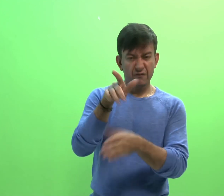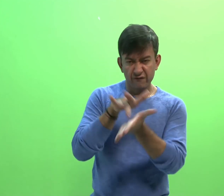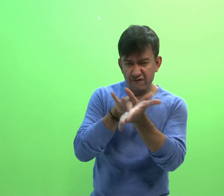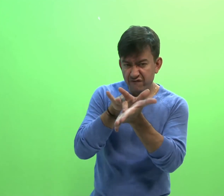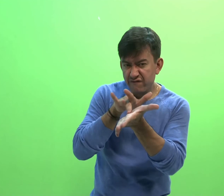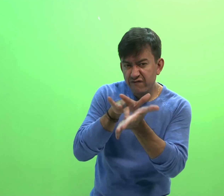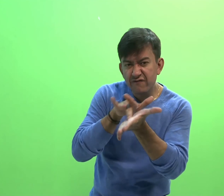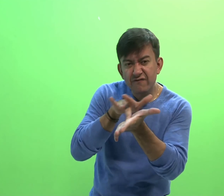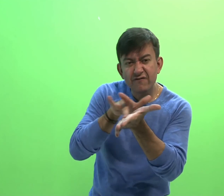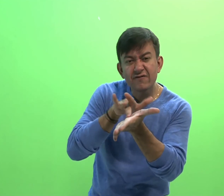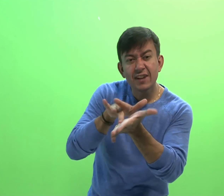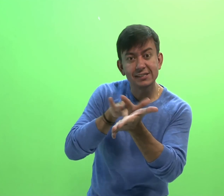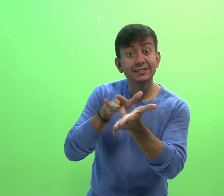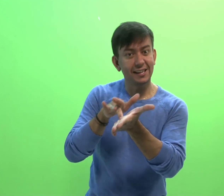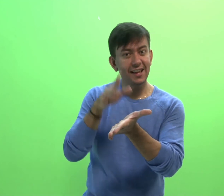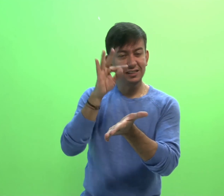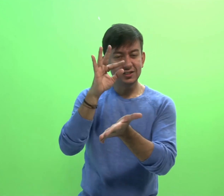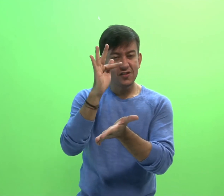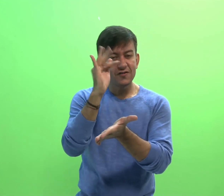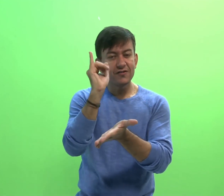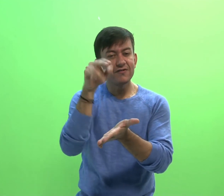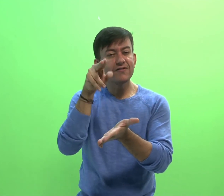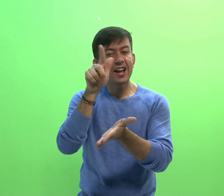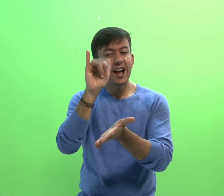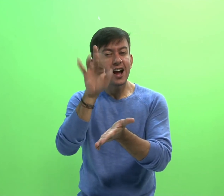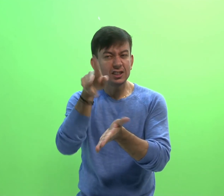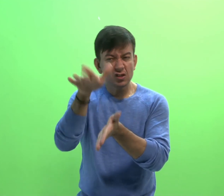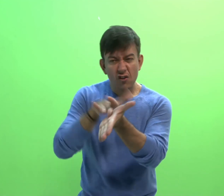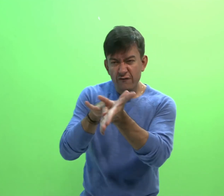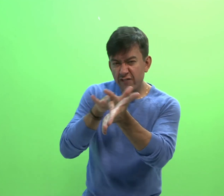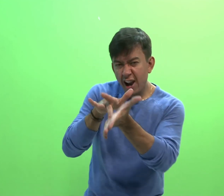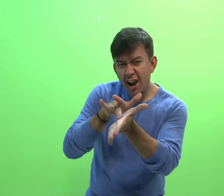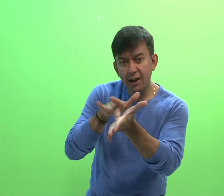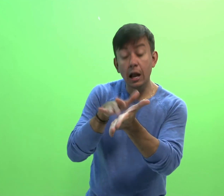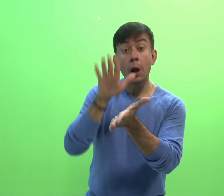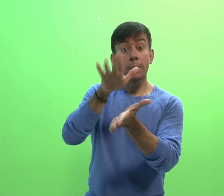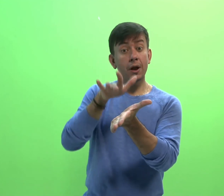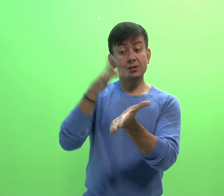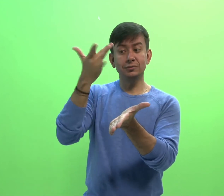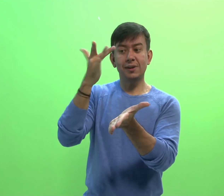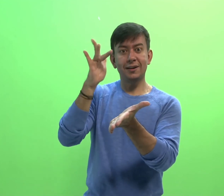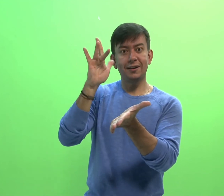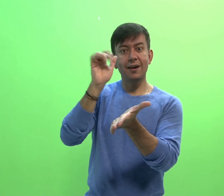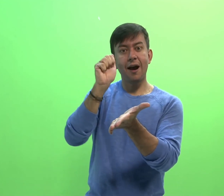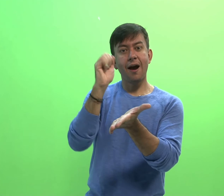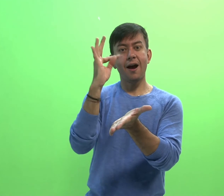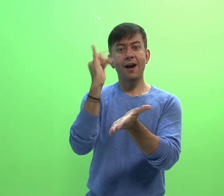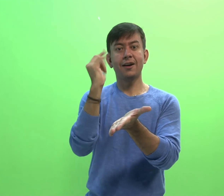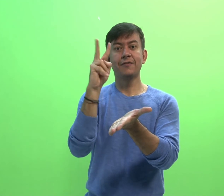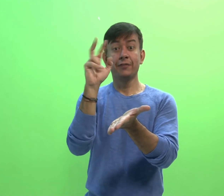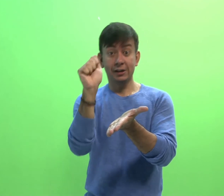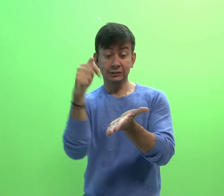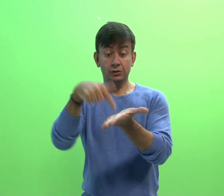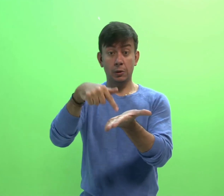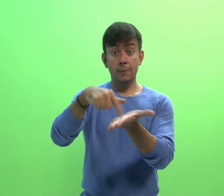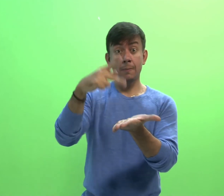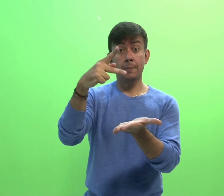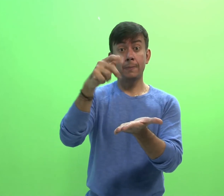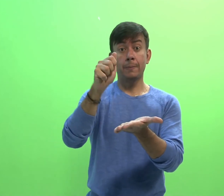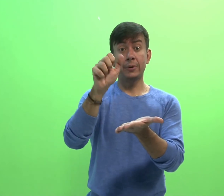Você é fingido, você é falso, você é fingido. Então, a mão ativa vai realizar o toque